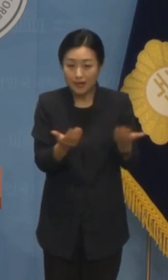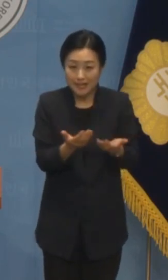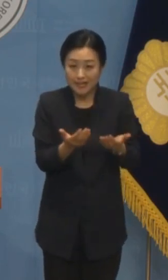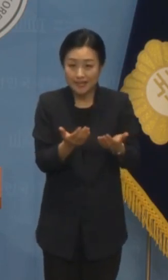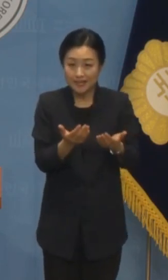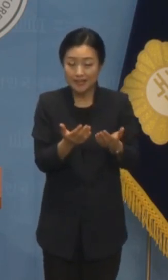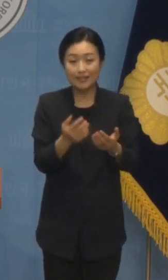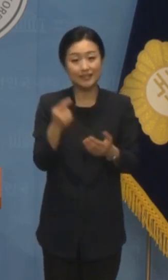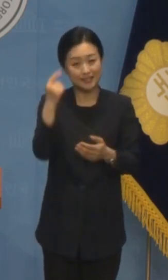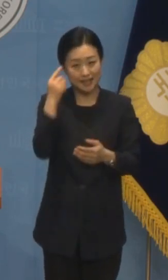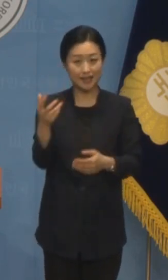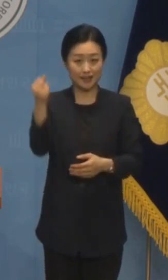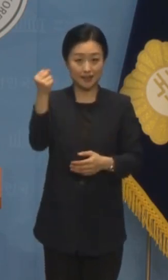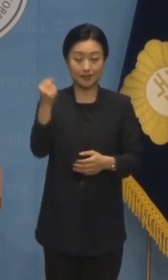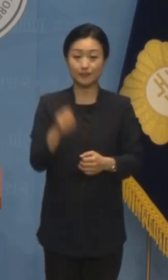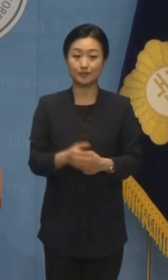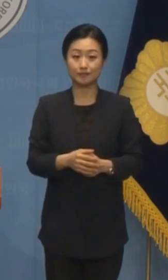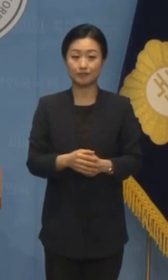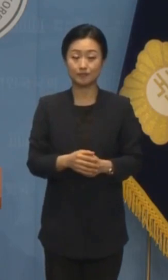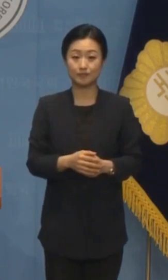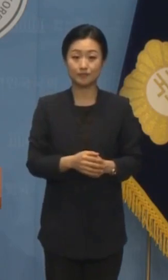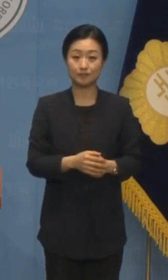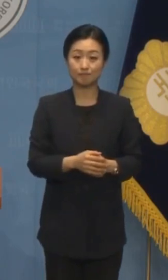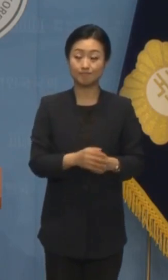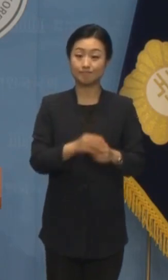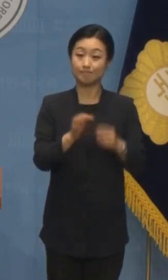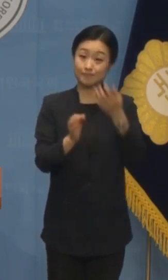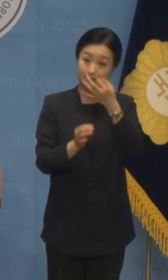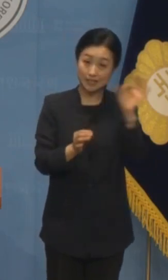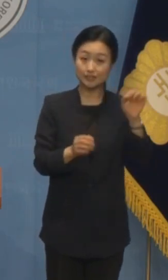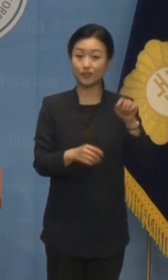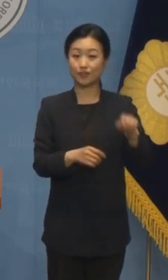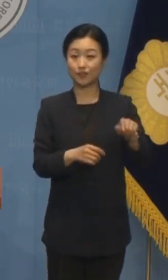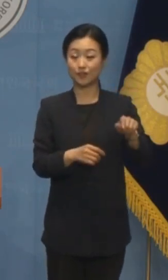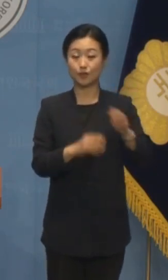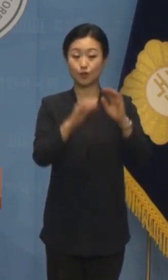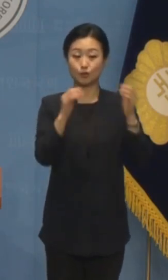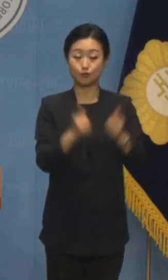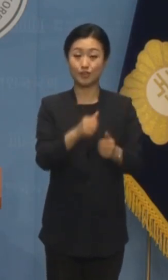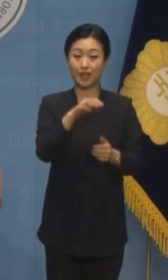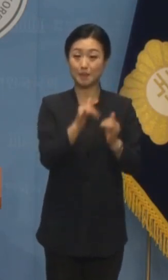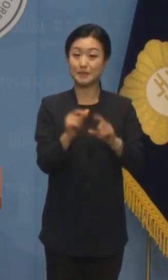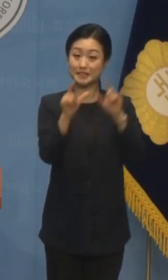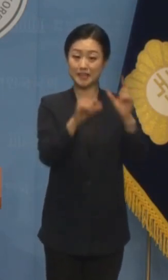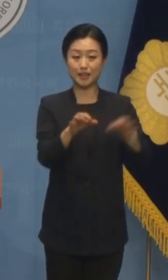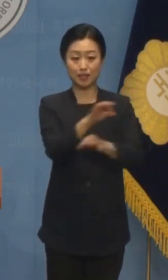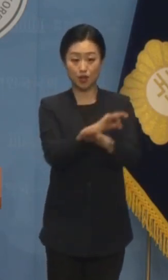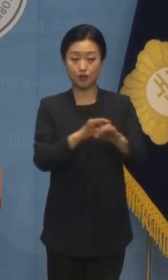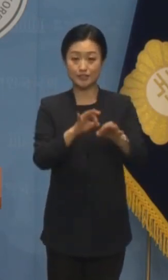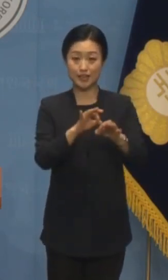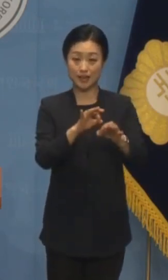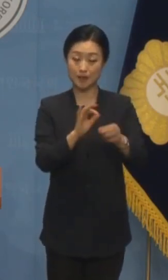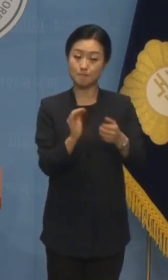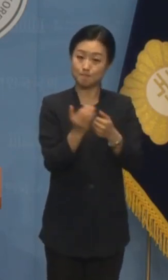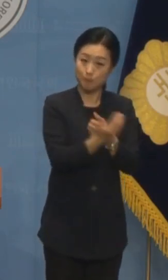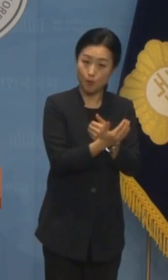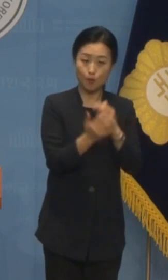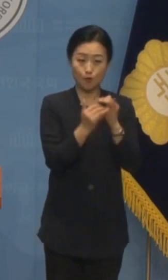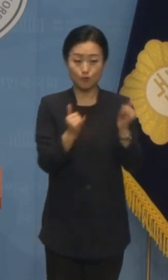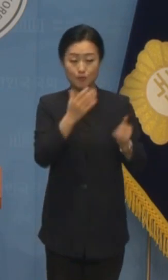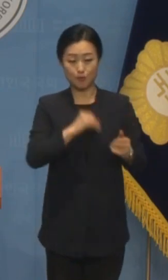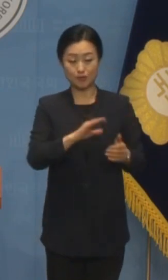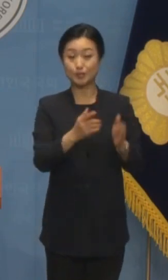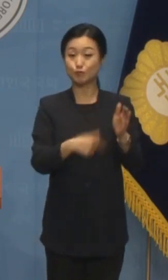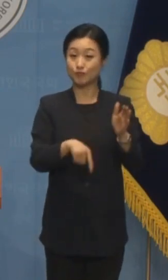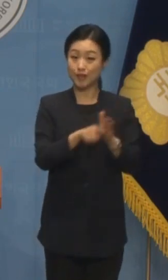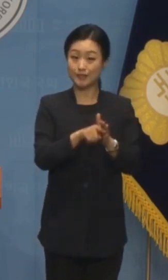한다는 입장입니다. 반대로 민생회복지원금 찬성 입장은 국회가 민생경제의 안녕과 국민의 복리를